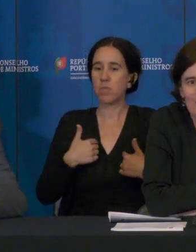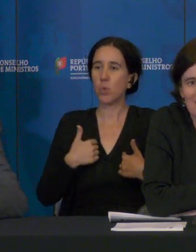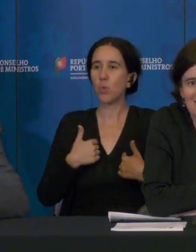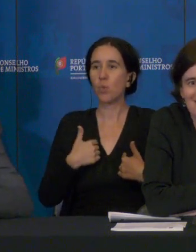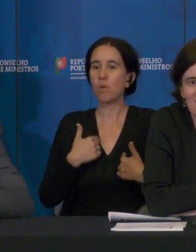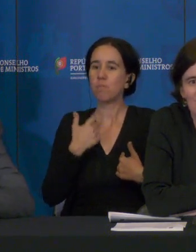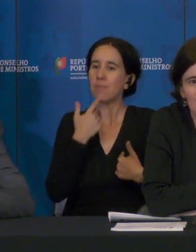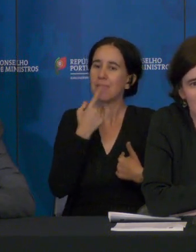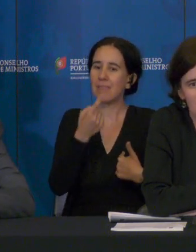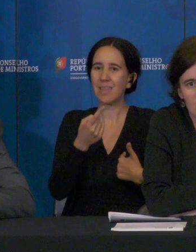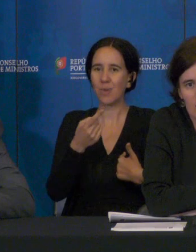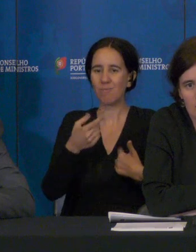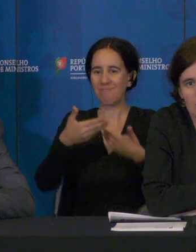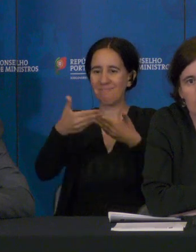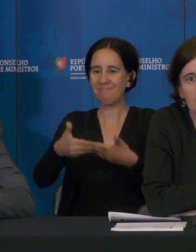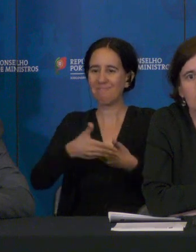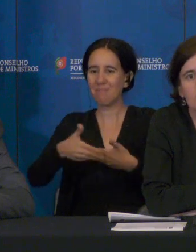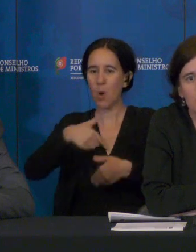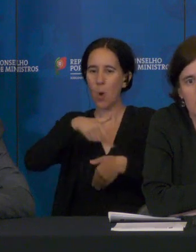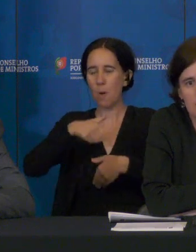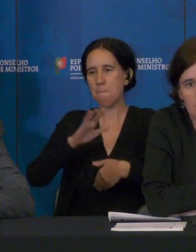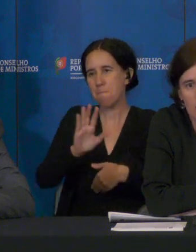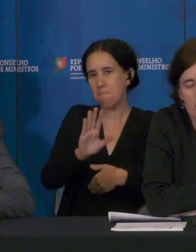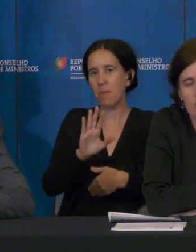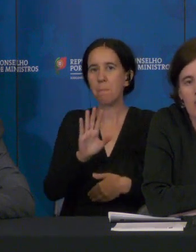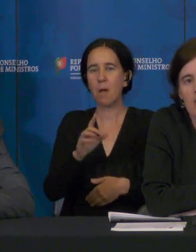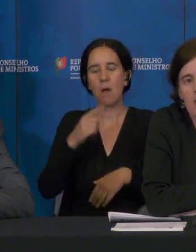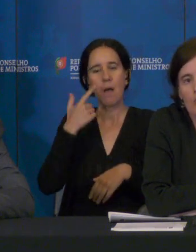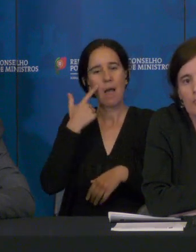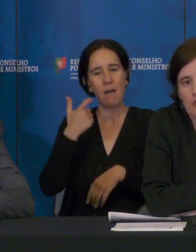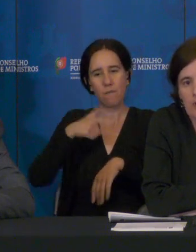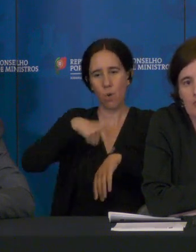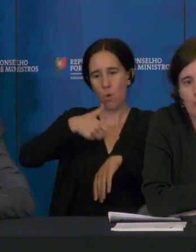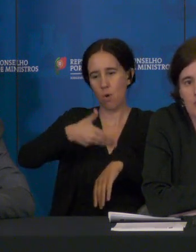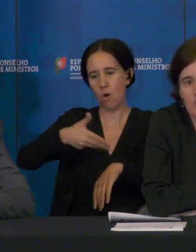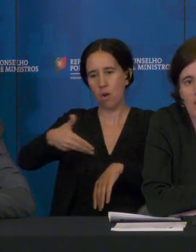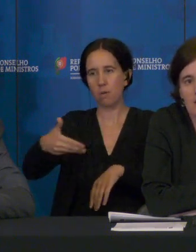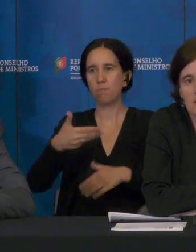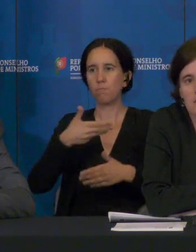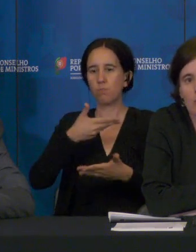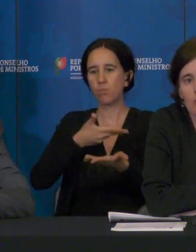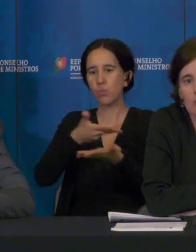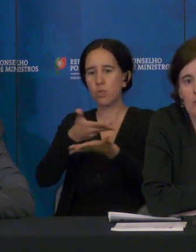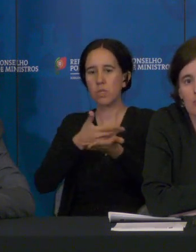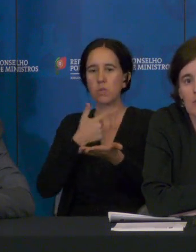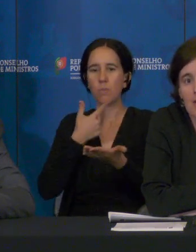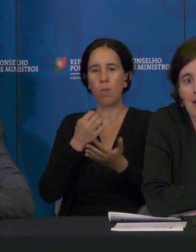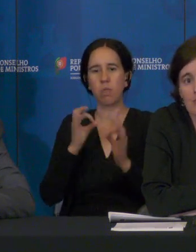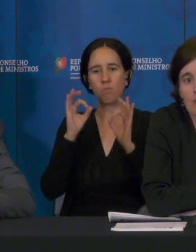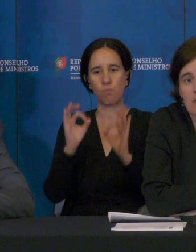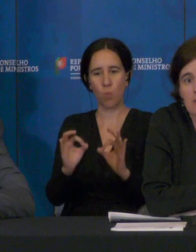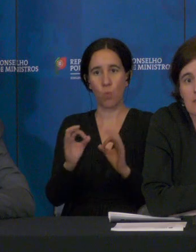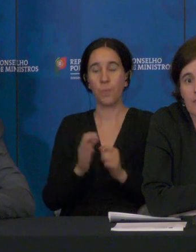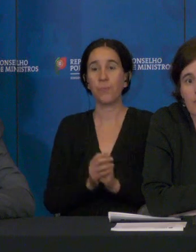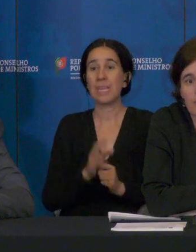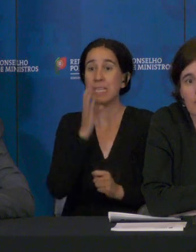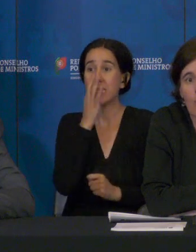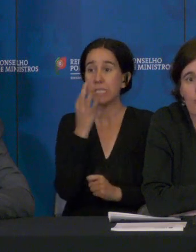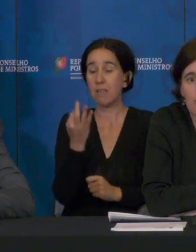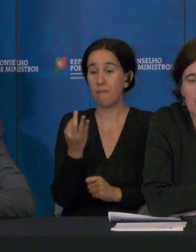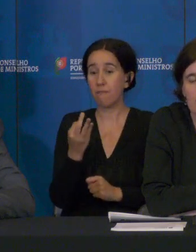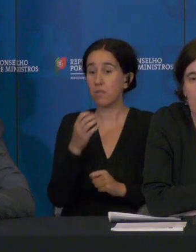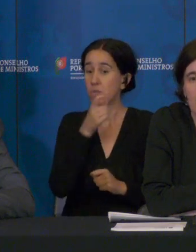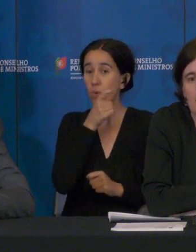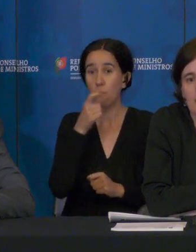número nestas próximas horas, mas contamos que nas próximas horas o processo possa estar concluído. E caso se frustre